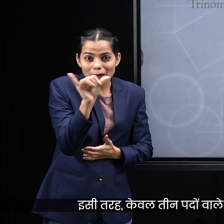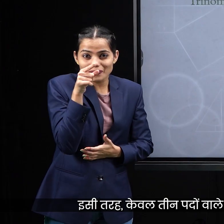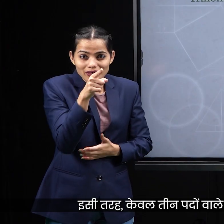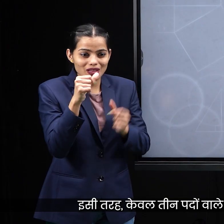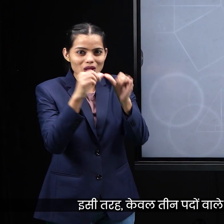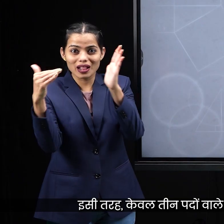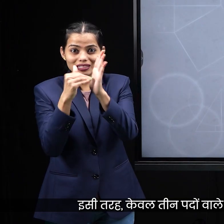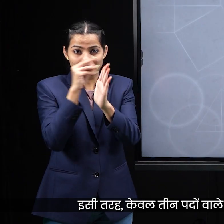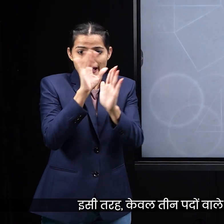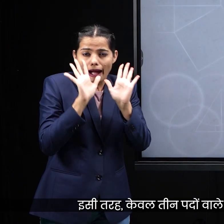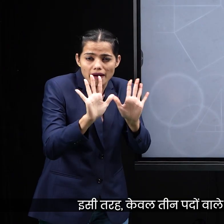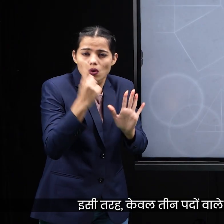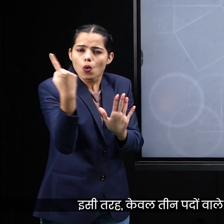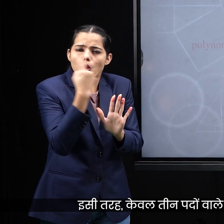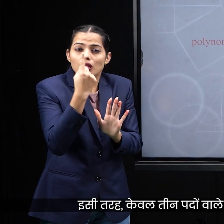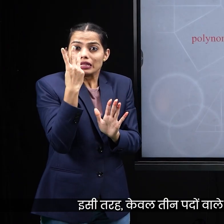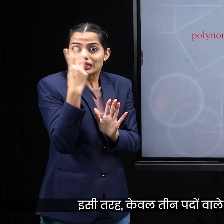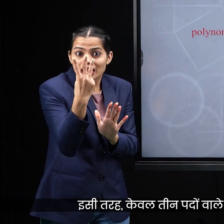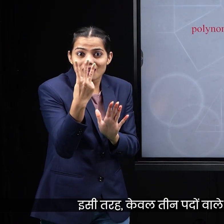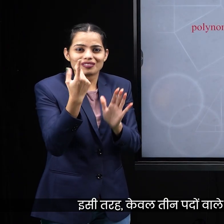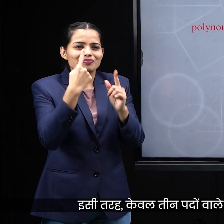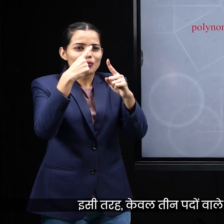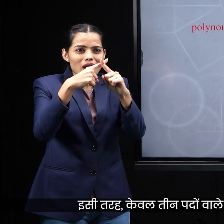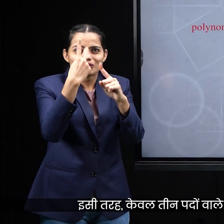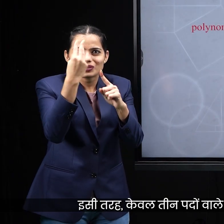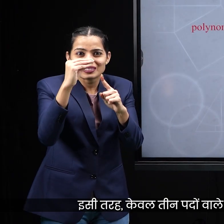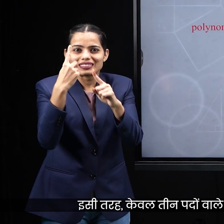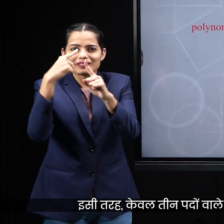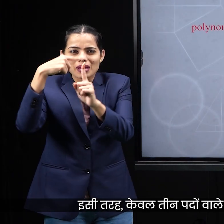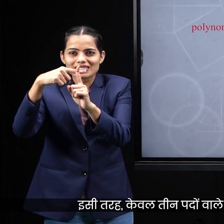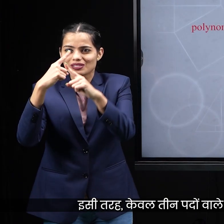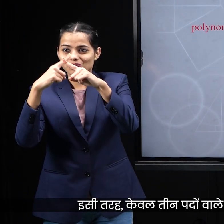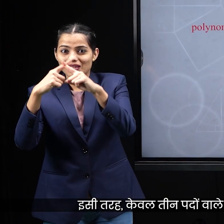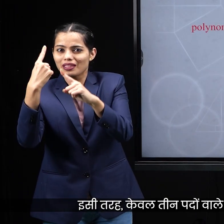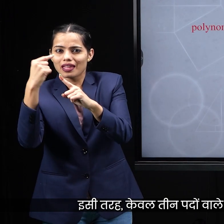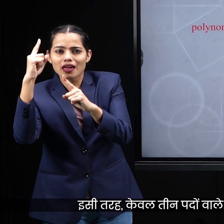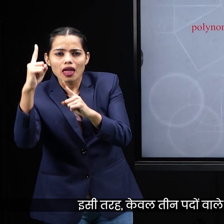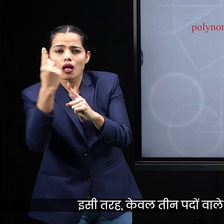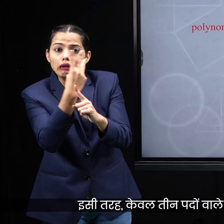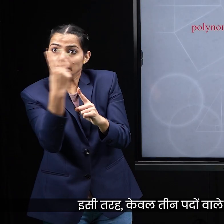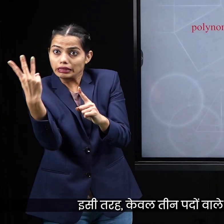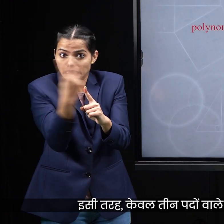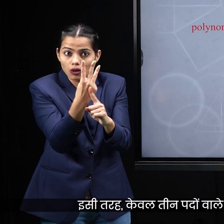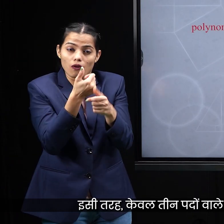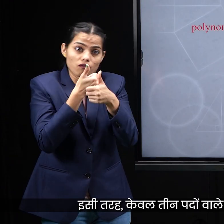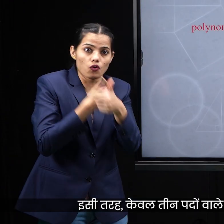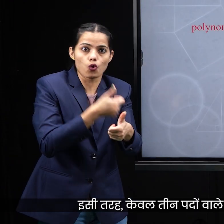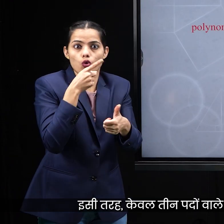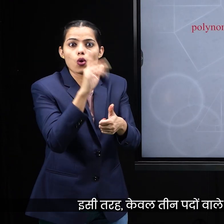इसी तरह केवल 3 पदों वाले बहुपदों को त्रिपद कहा जाता है। त्रि का अर्थ है